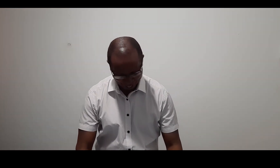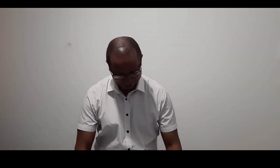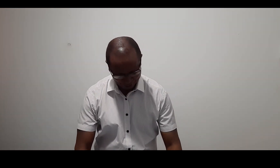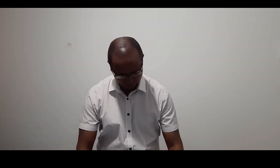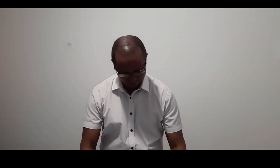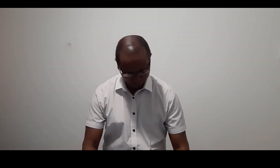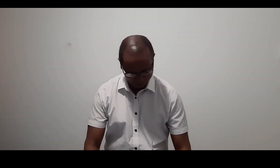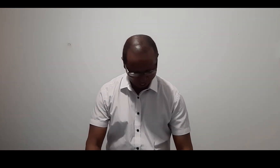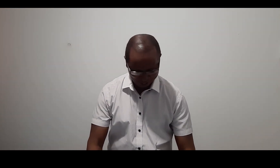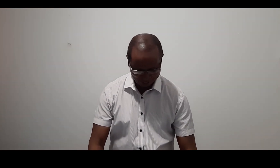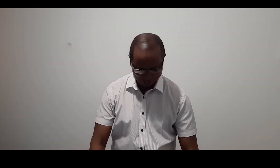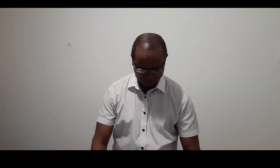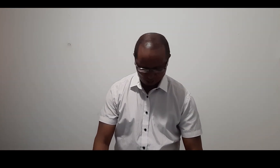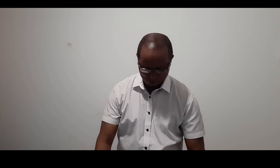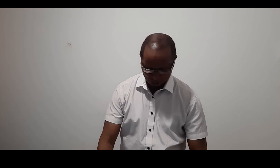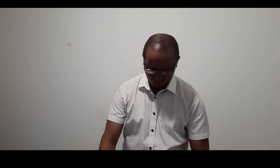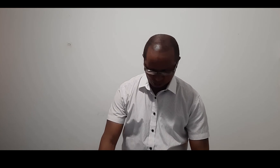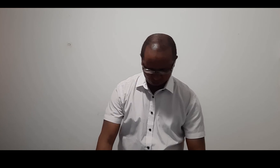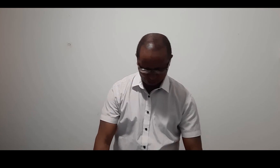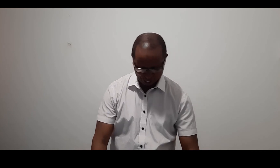Ary rehefa aveo dia rehefa madio zany fo zany